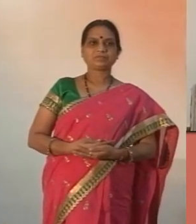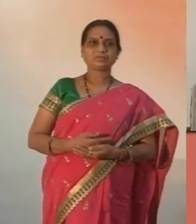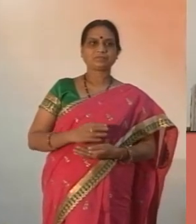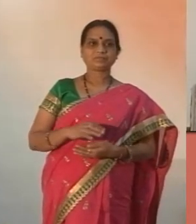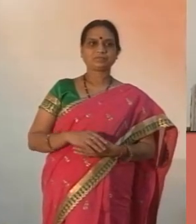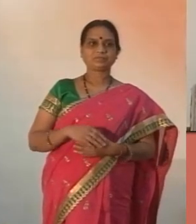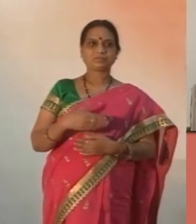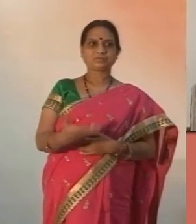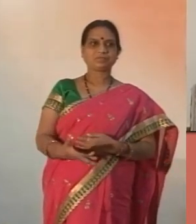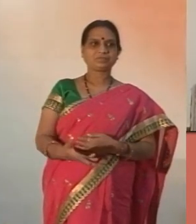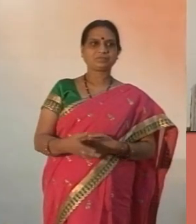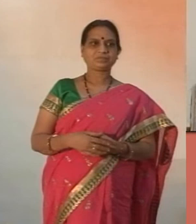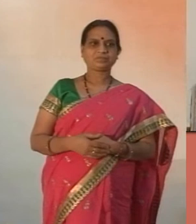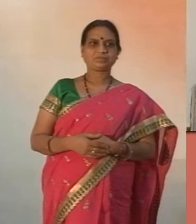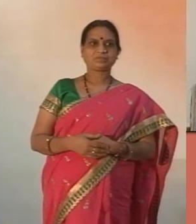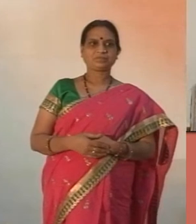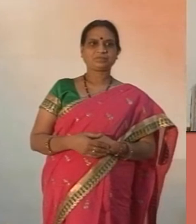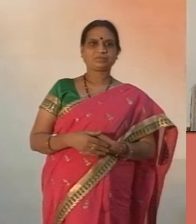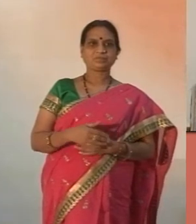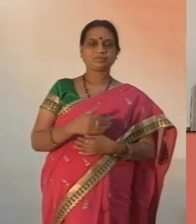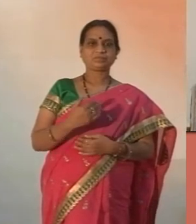लेकिन अक्सर करके